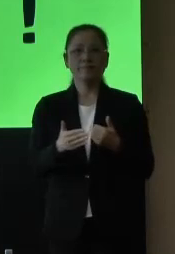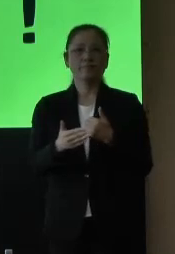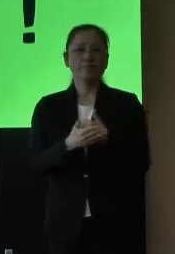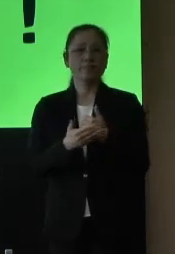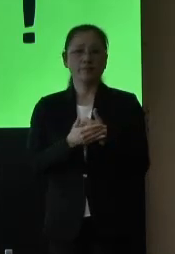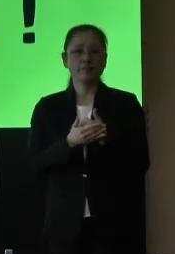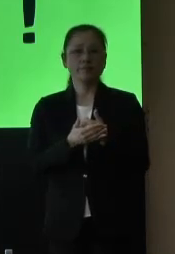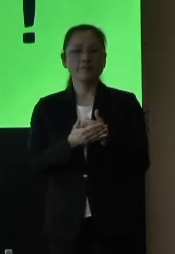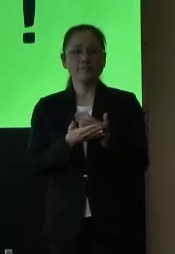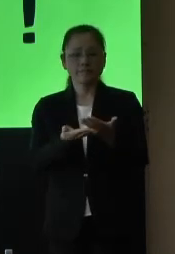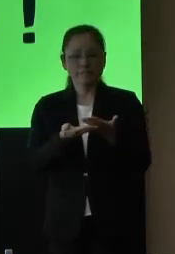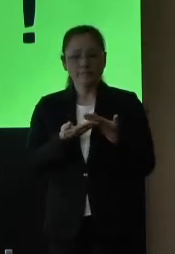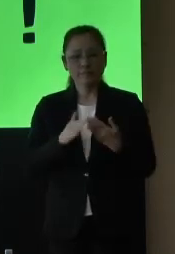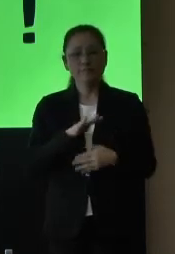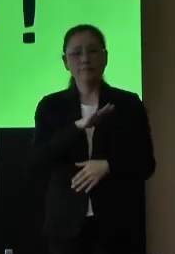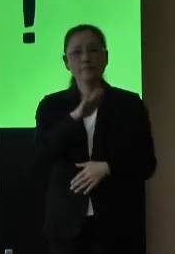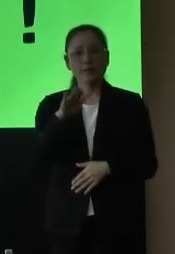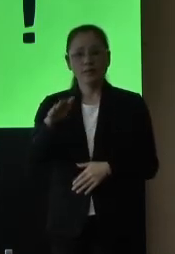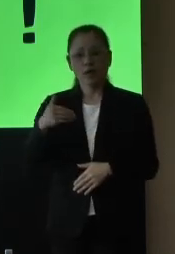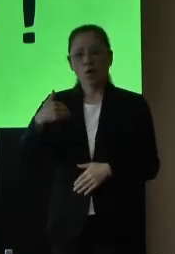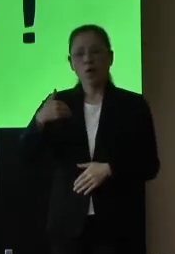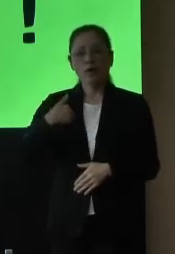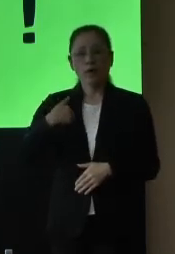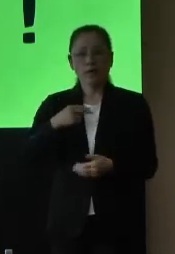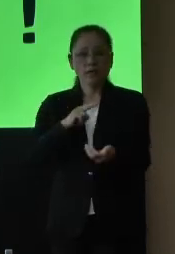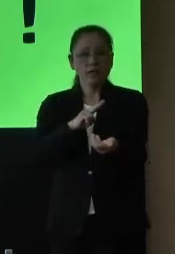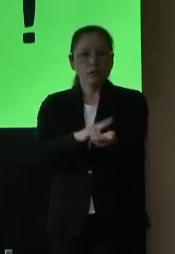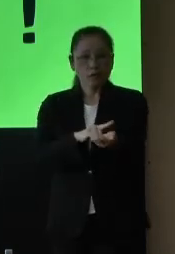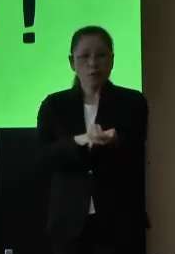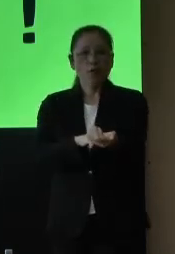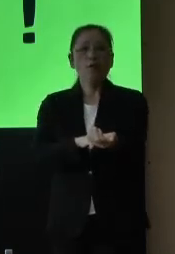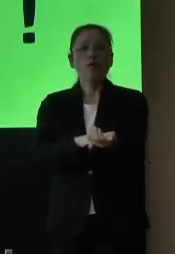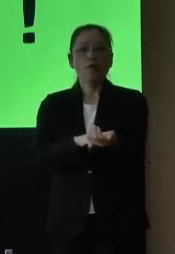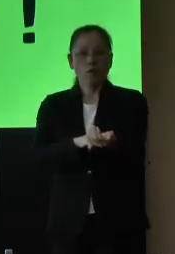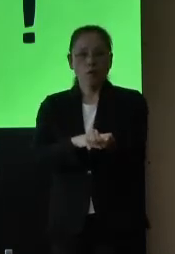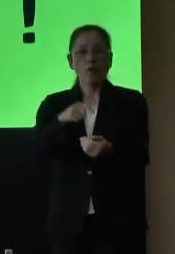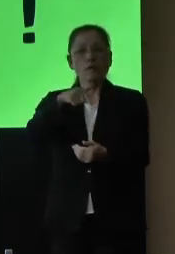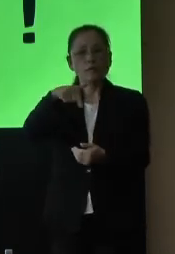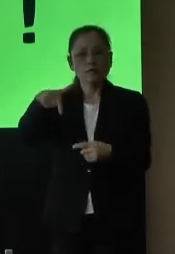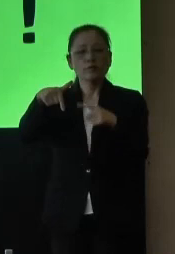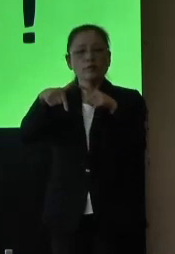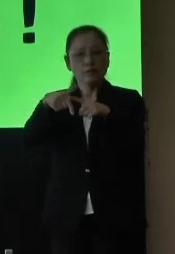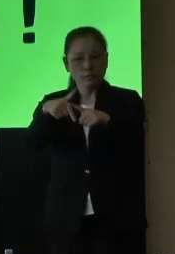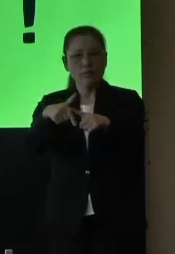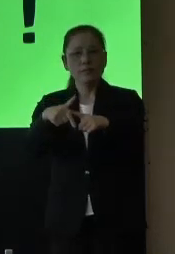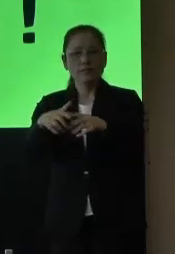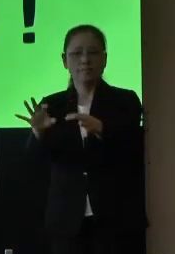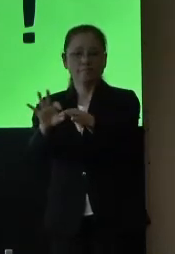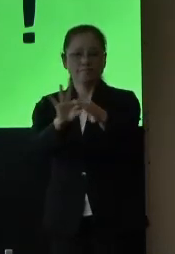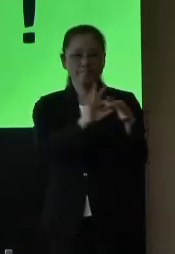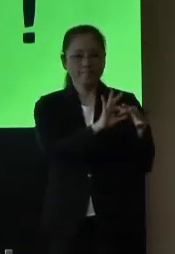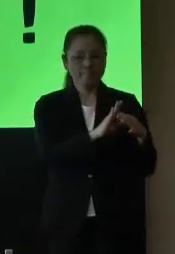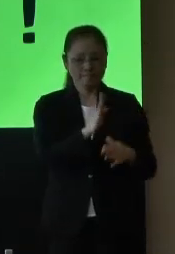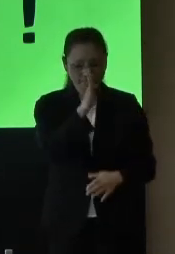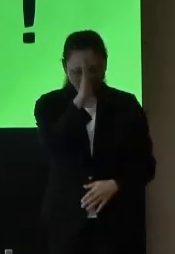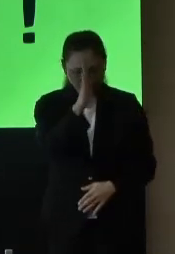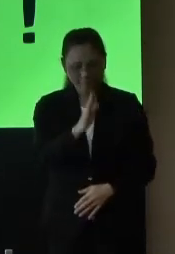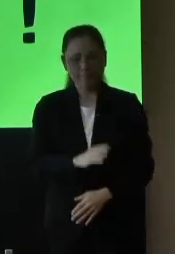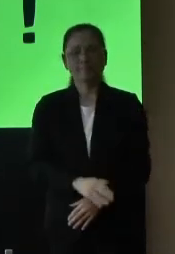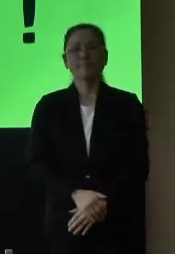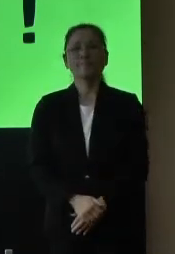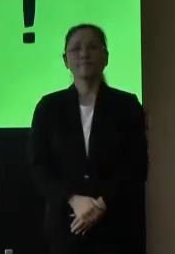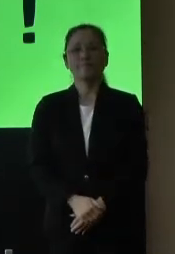ける方は、保健医療部、沖縄県の保健医療部までぜひ連絡をお願いいたします。